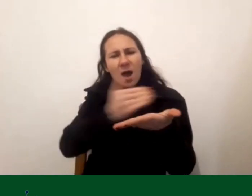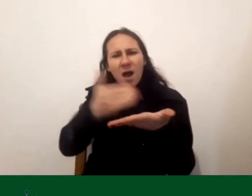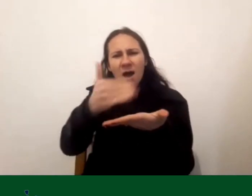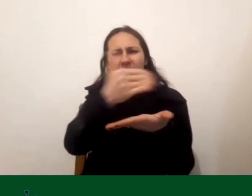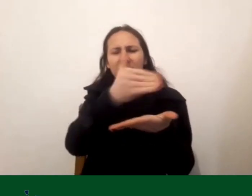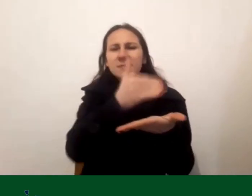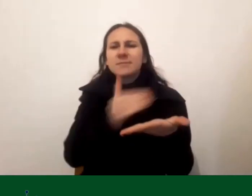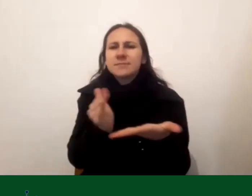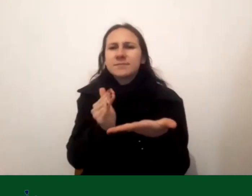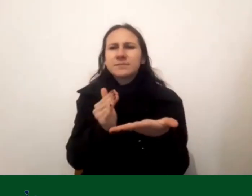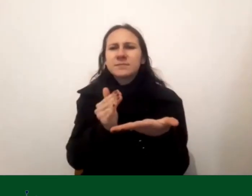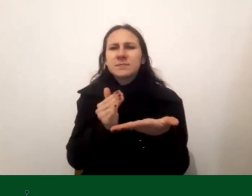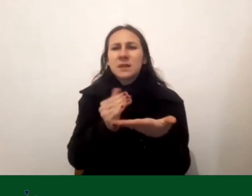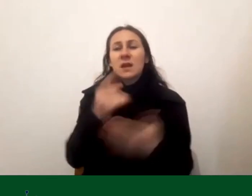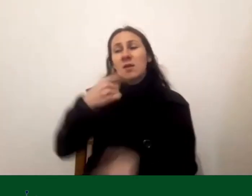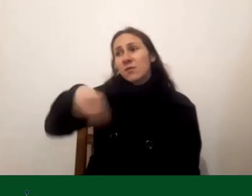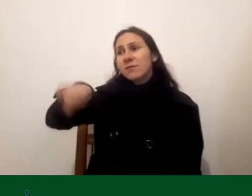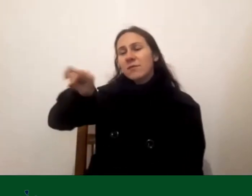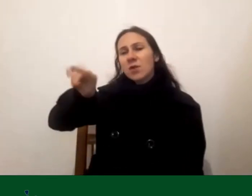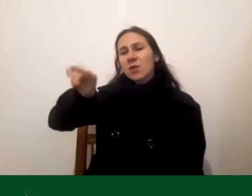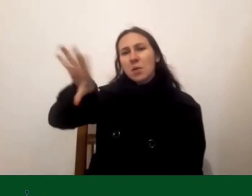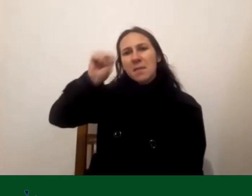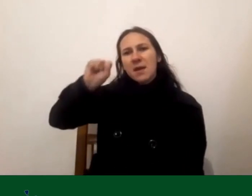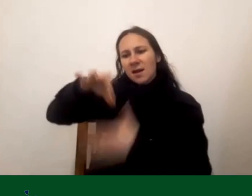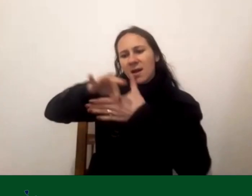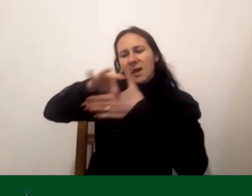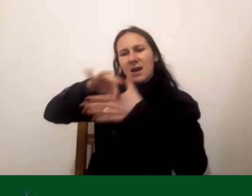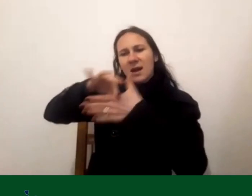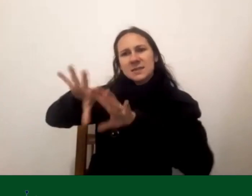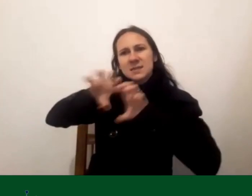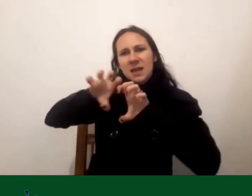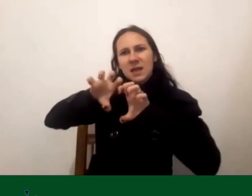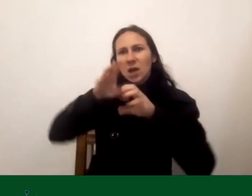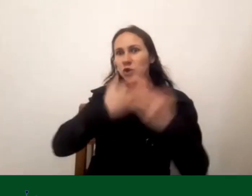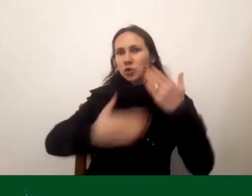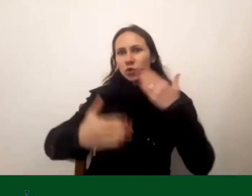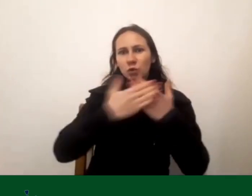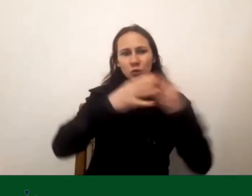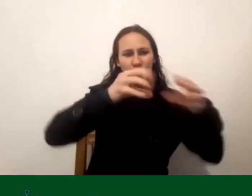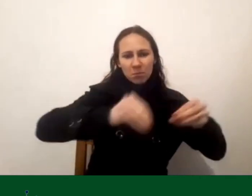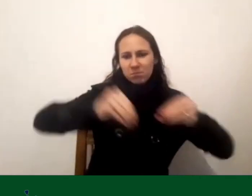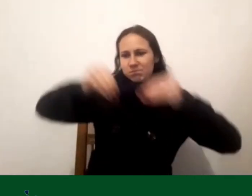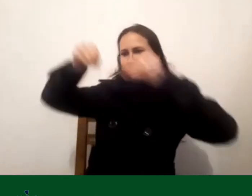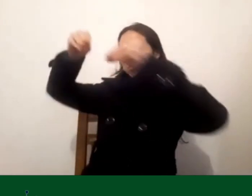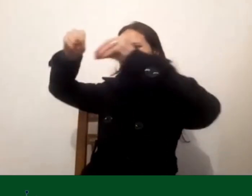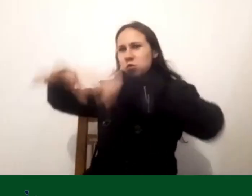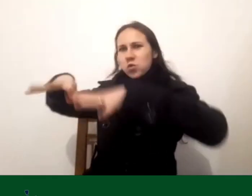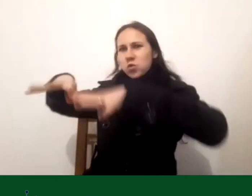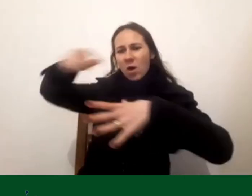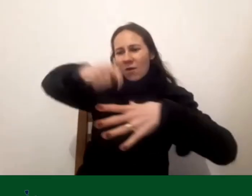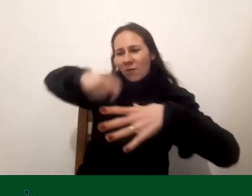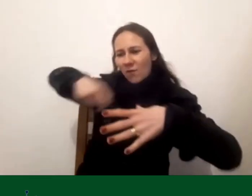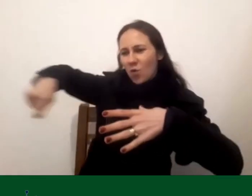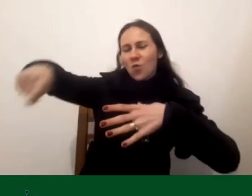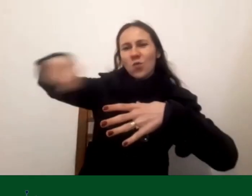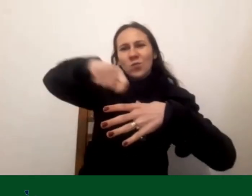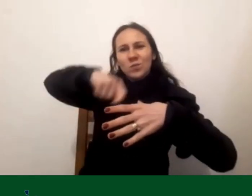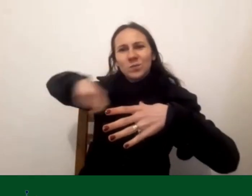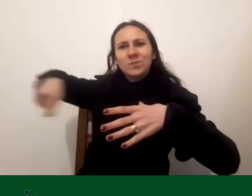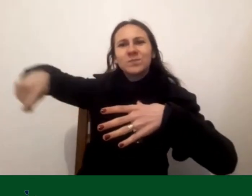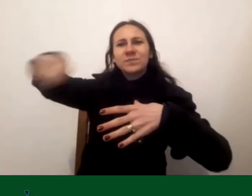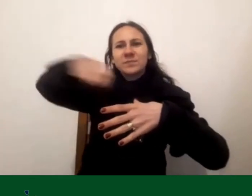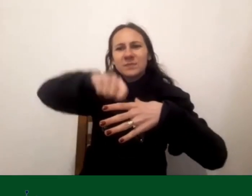buscou a carne seca na despensa e tudo foi parar no caldeirão. E a sopa agora começava a ter um